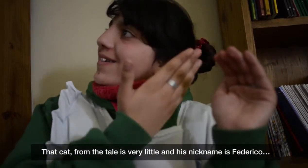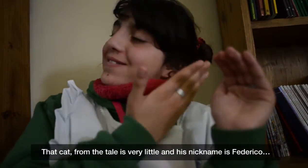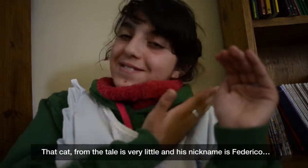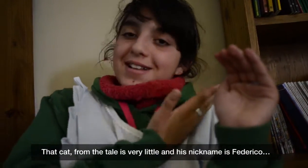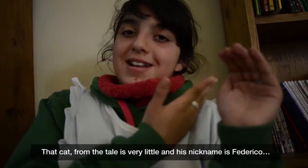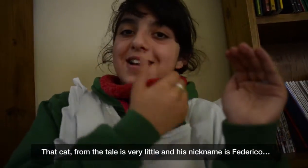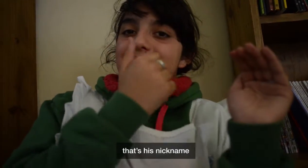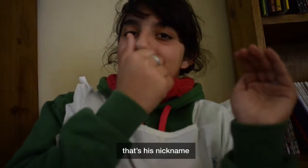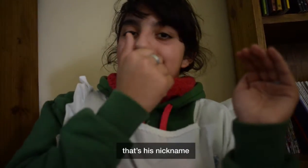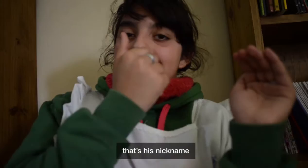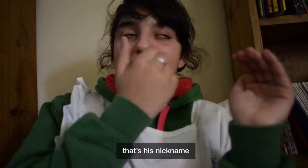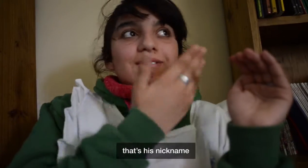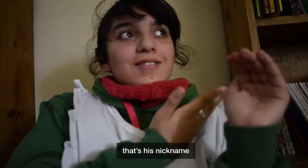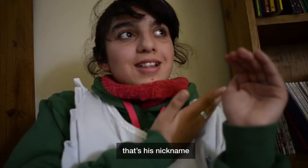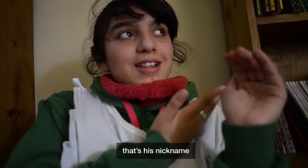Federico. Ese es el apodo.